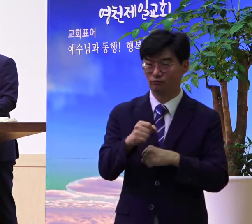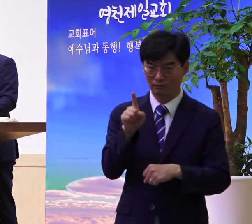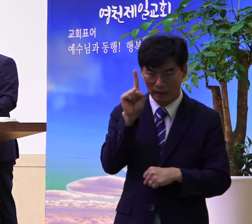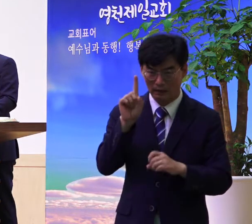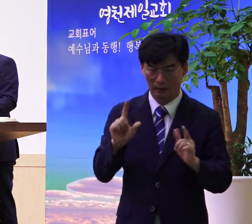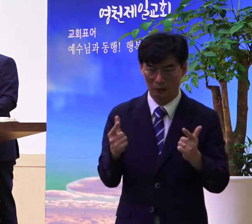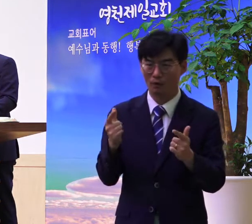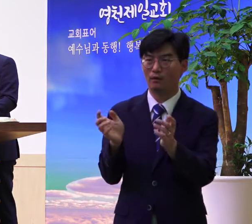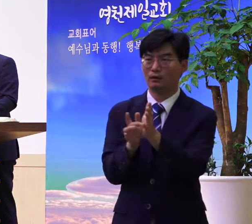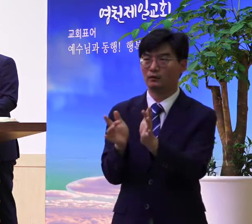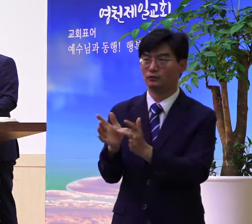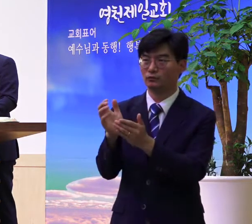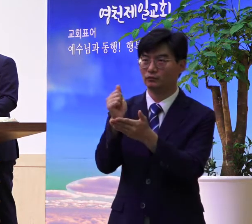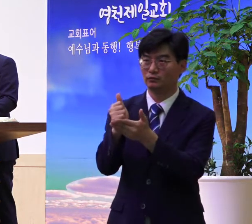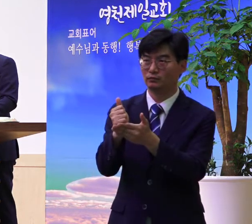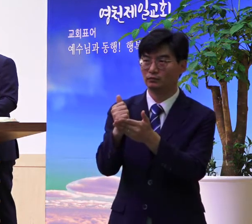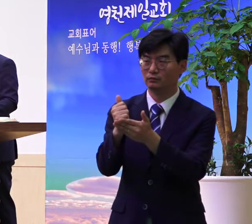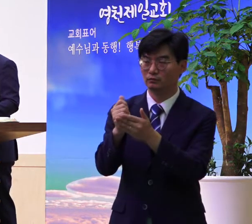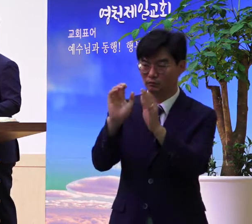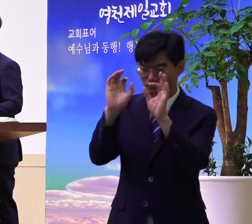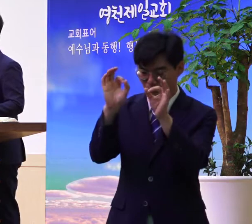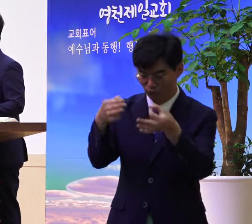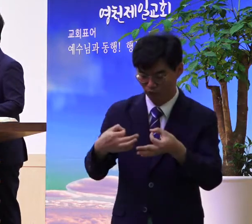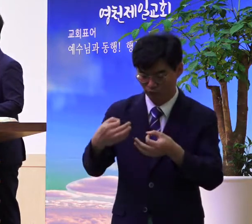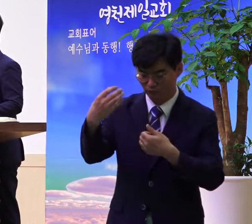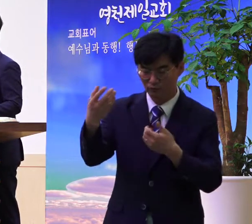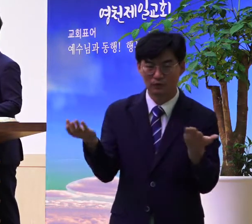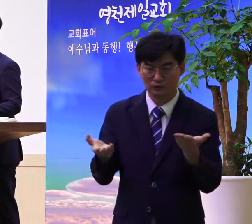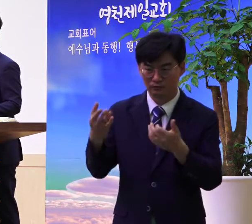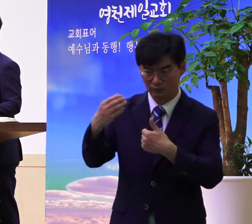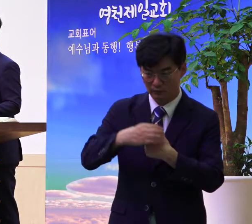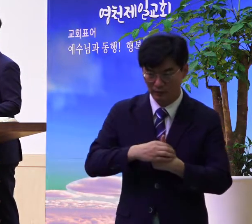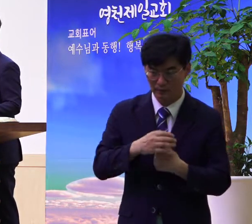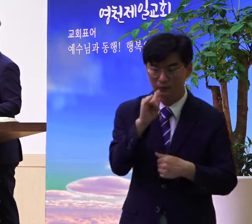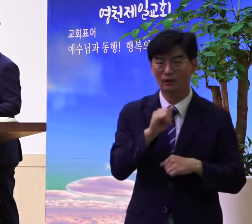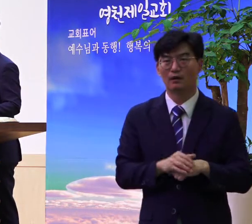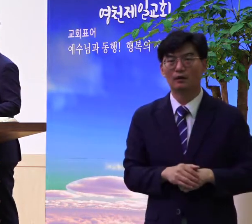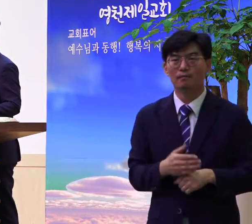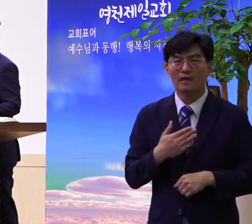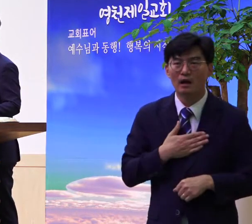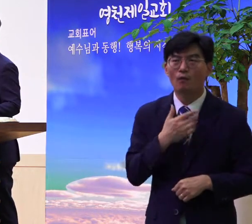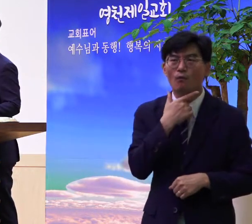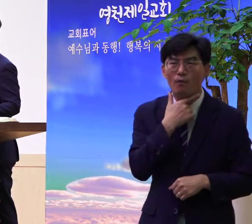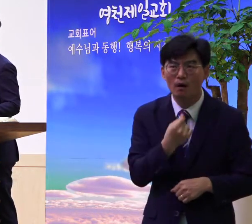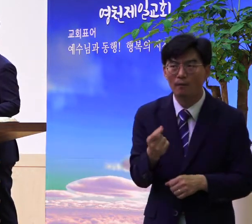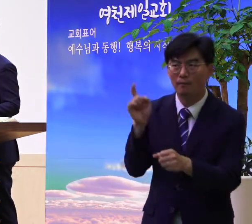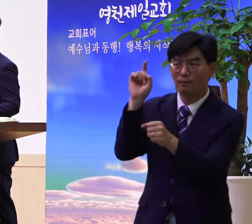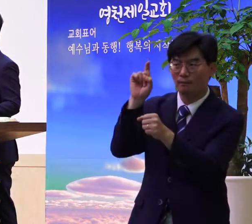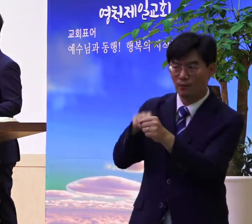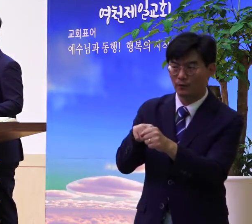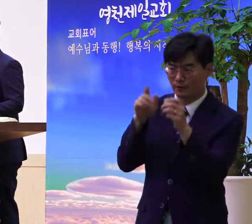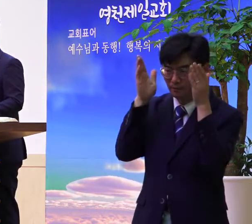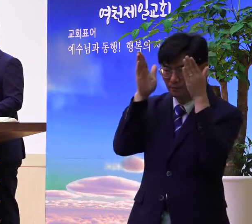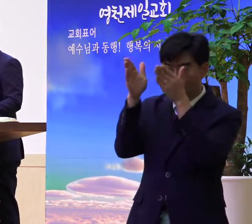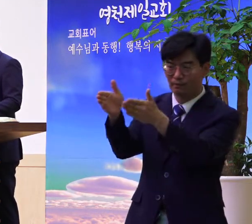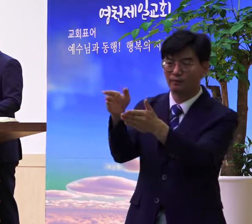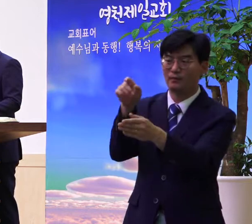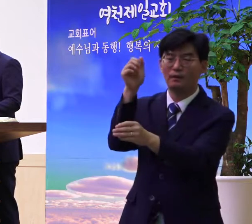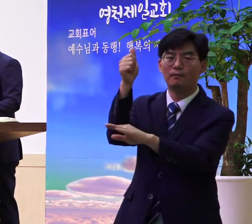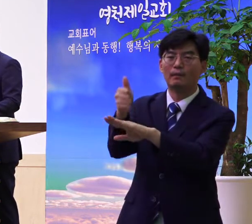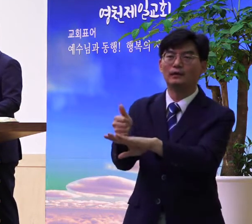그것은 목적지와 길입니다. 내가 정말 가야 하는 그 최종의